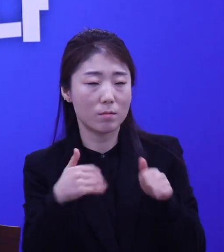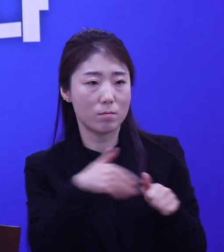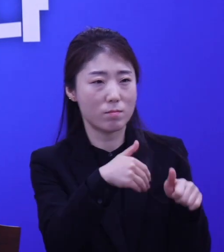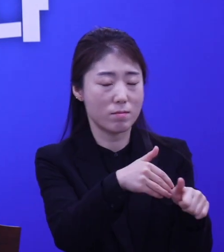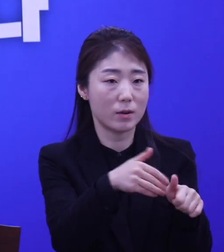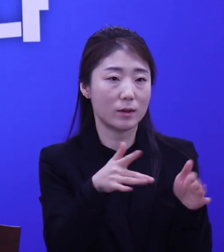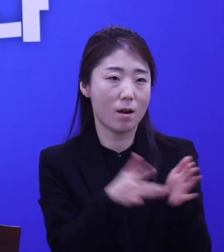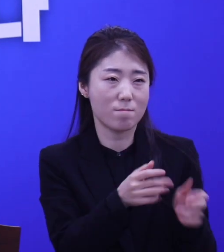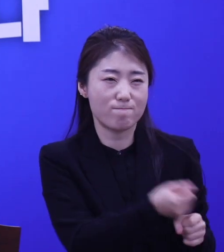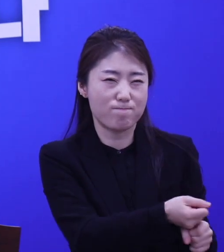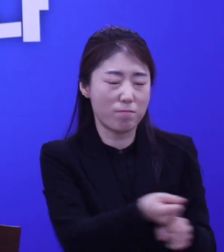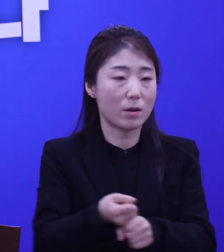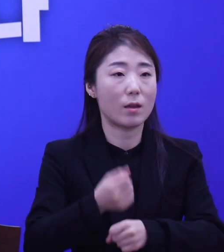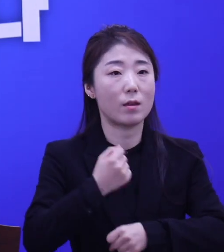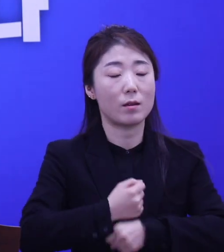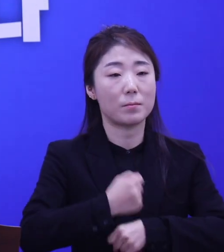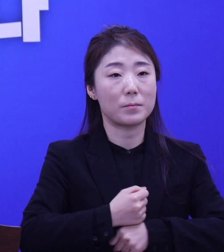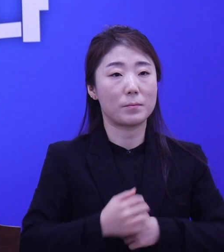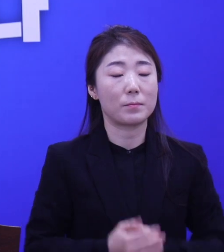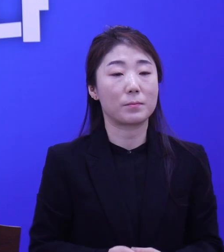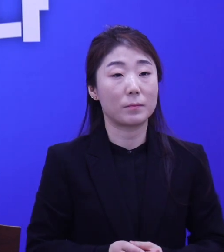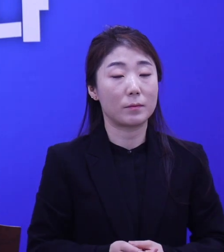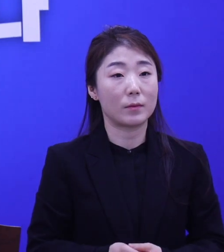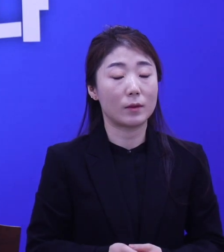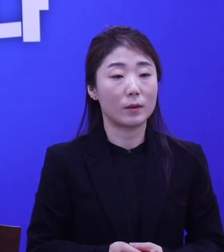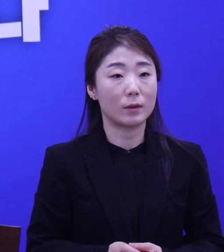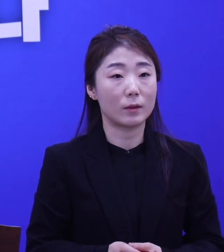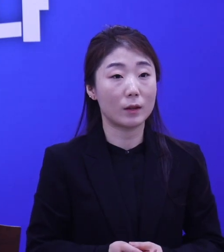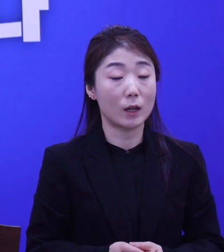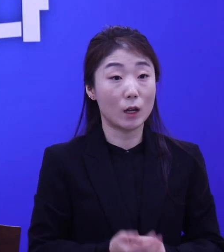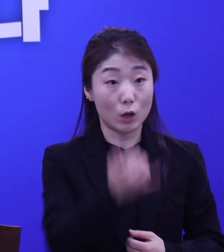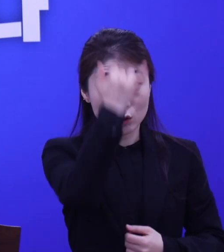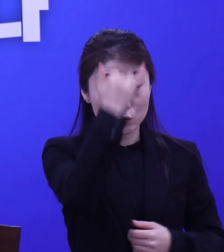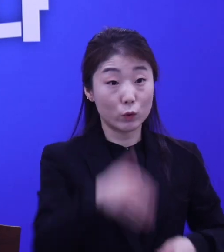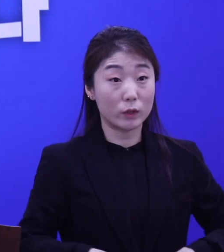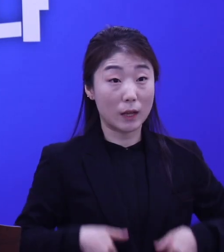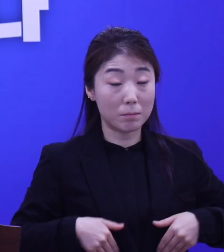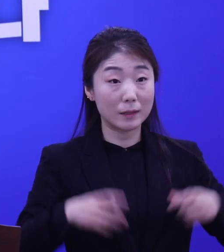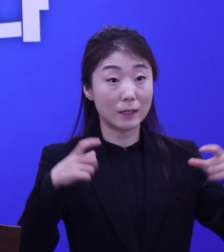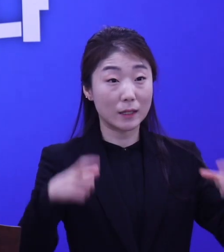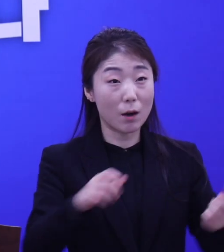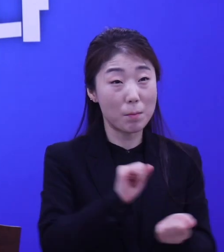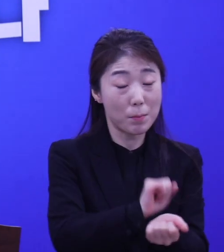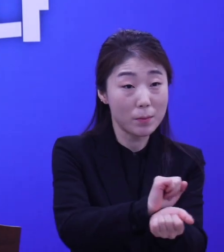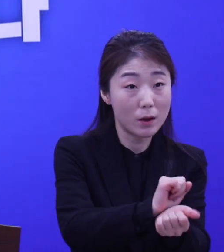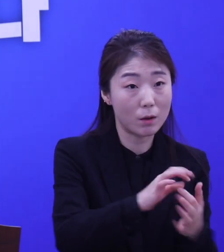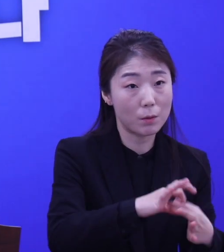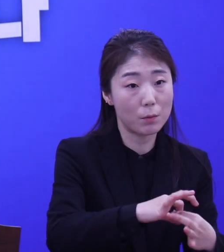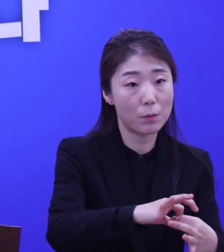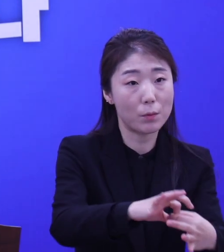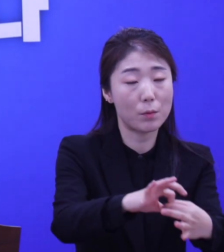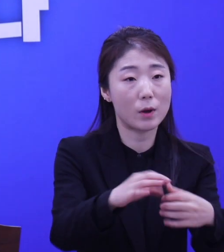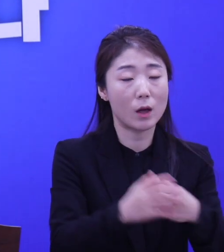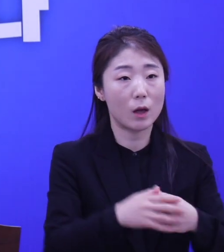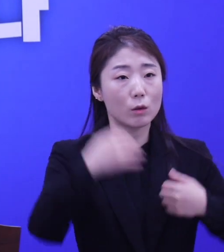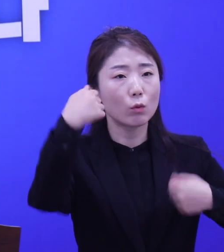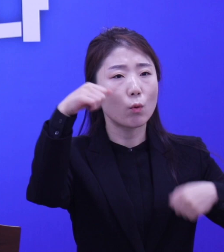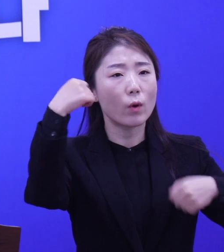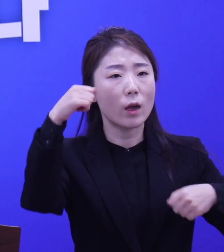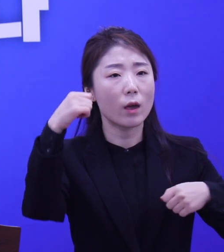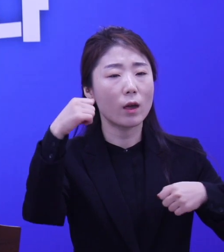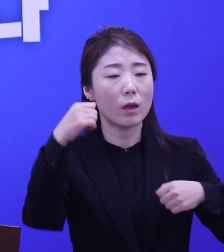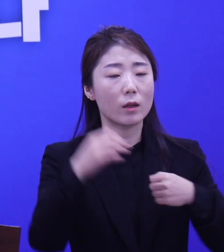신속히 진행하겠습니다. 최근 충남 지역 확진자의 감염 경로를 줌바댄스 워크숍으로 보고